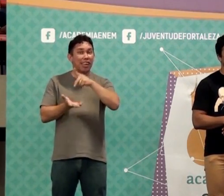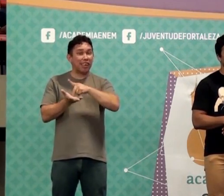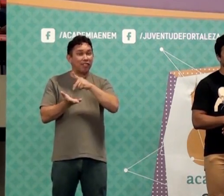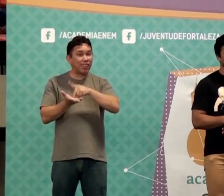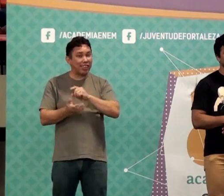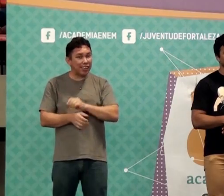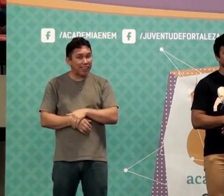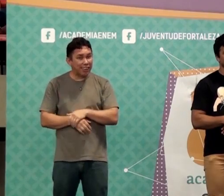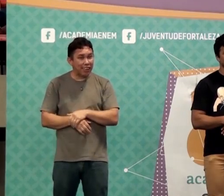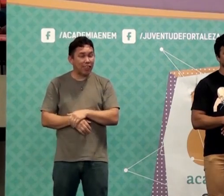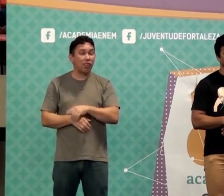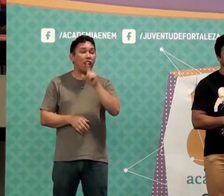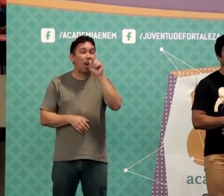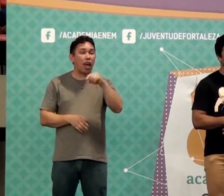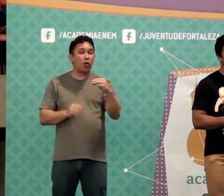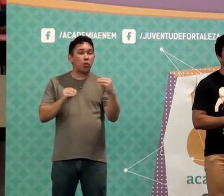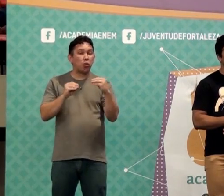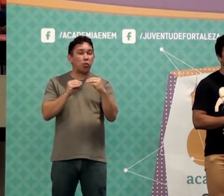Calma, o pessoal é emocionado.